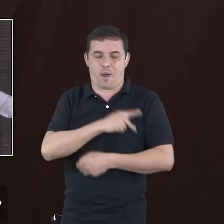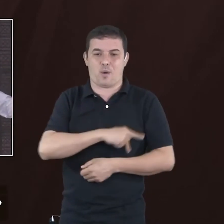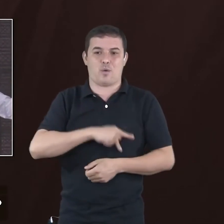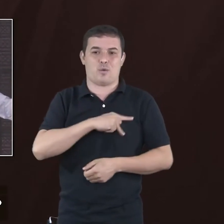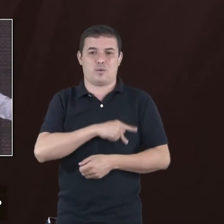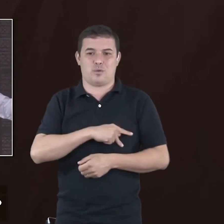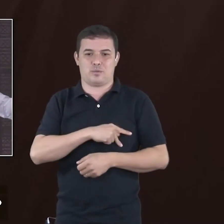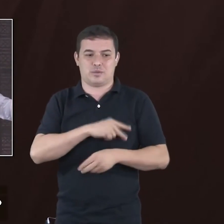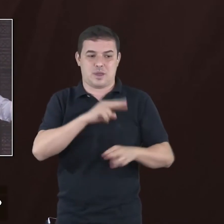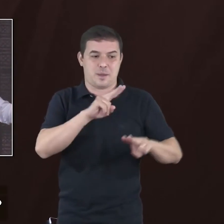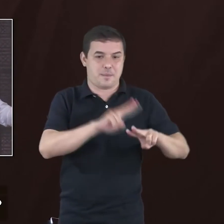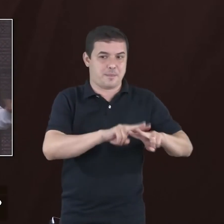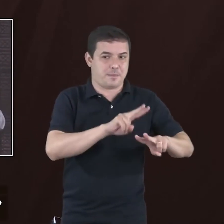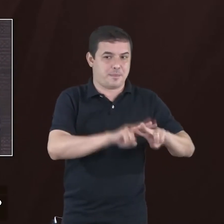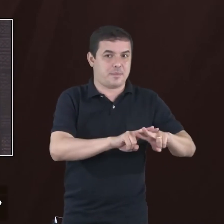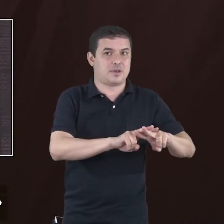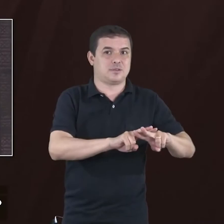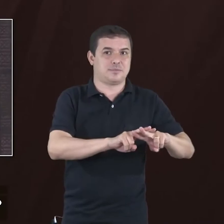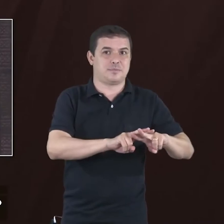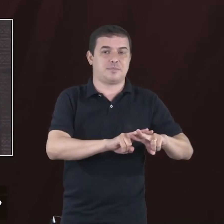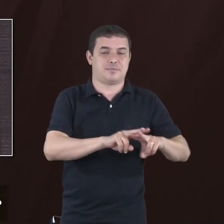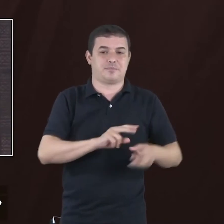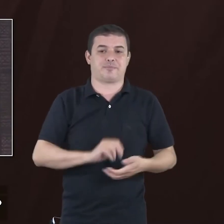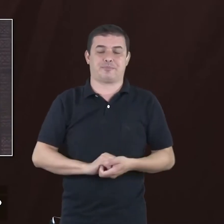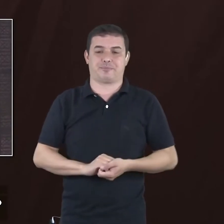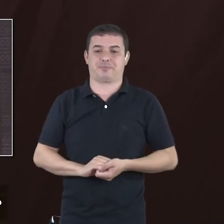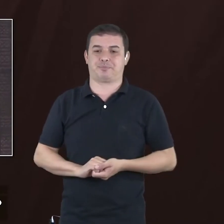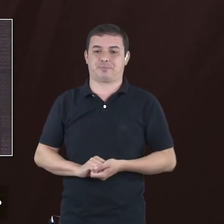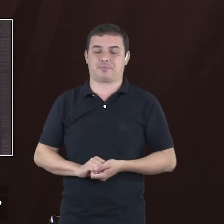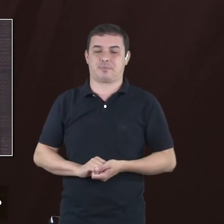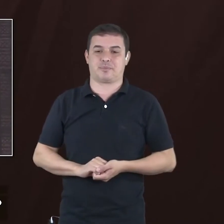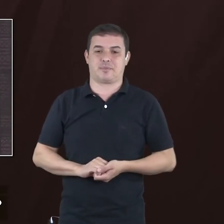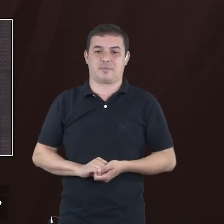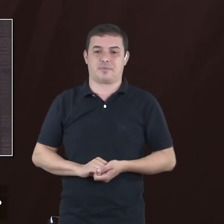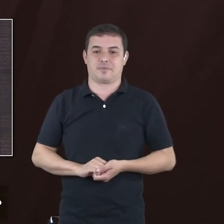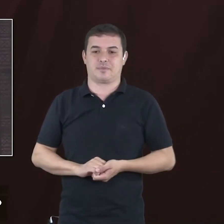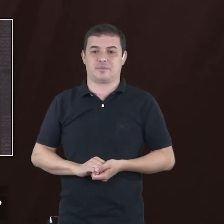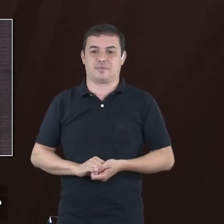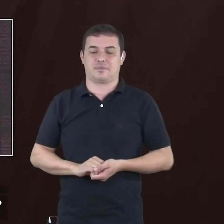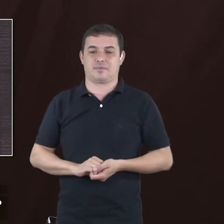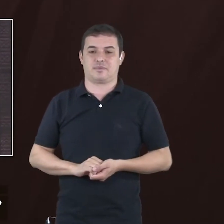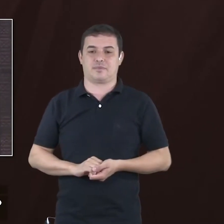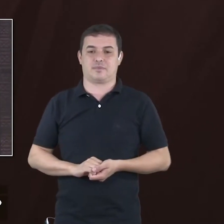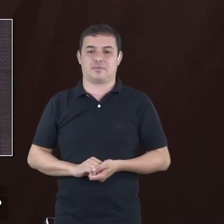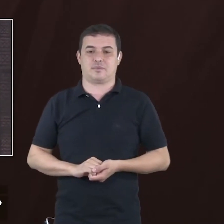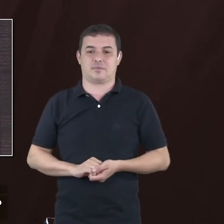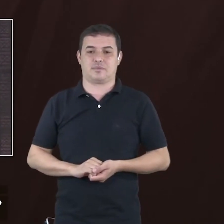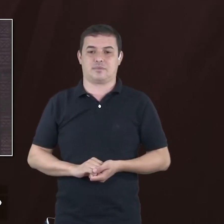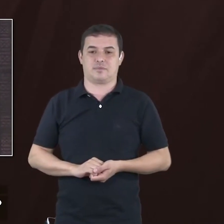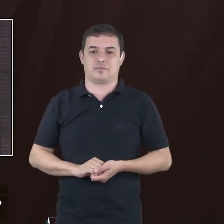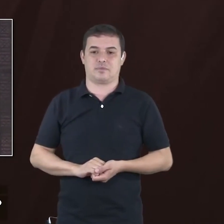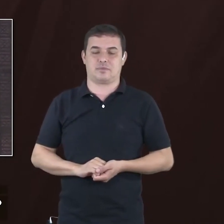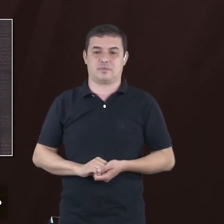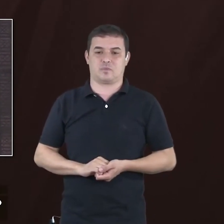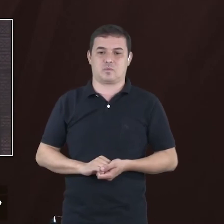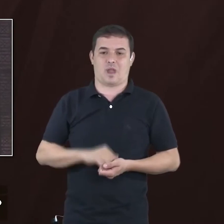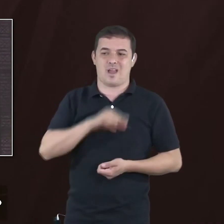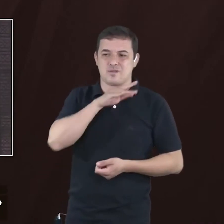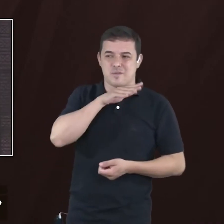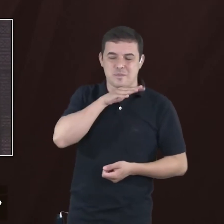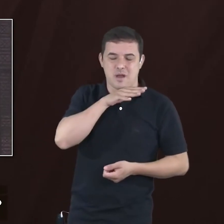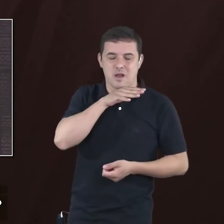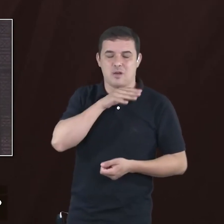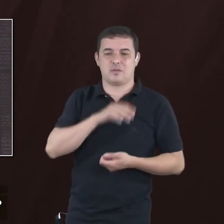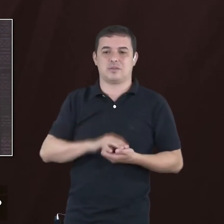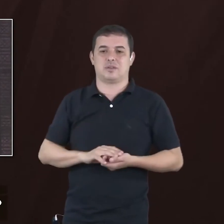lugar. Existe essa possibilidade, entendeu? Alexandre o latoeiro causou-me muitos males, o Senhor lhe